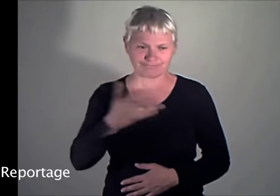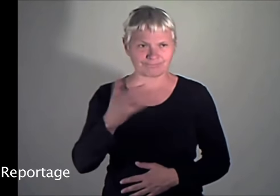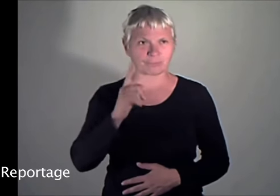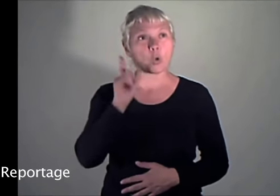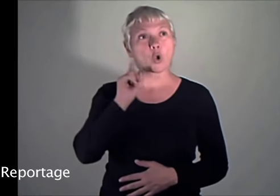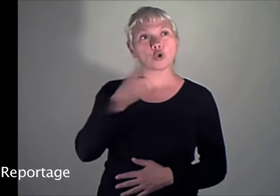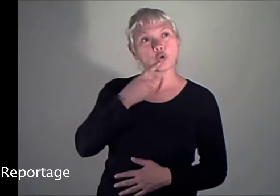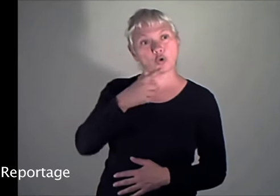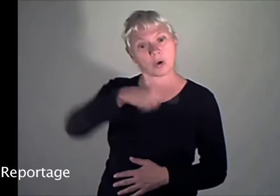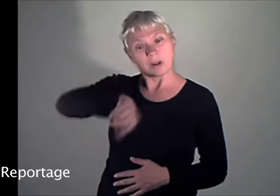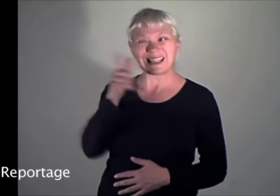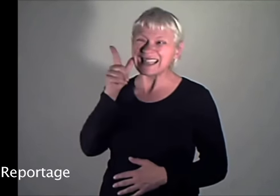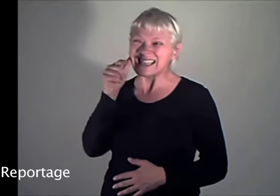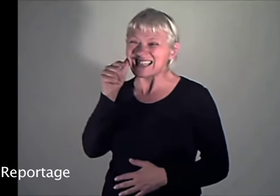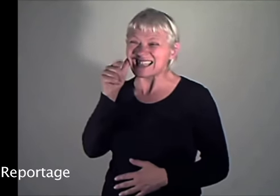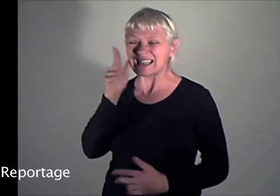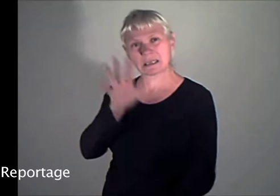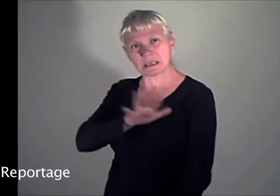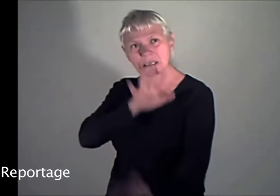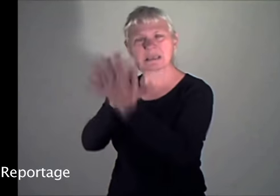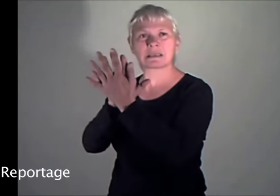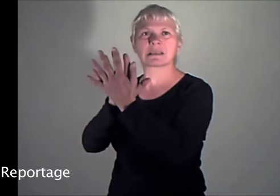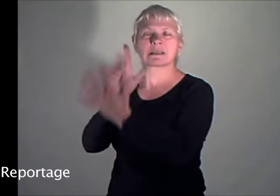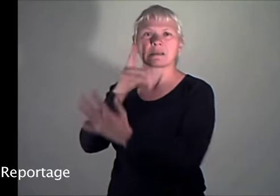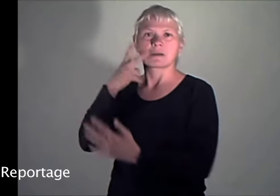c'est quand même souvent les sourds qui font l'effort d'aller vers les entendants.